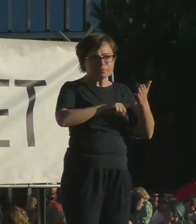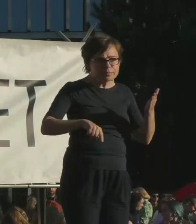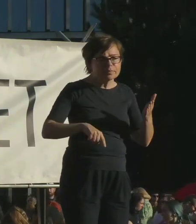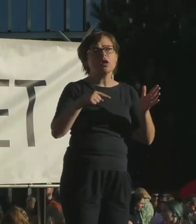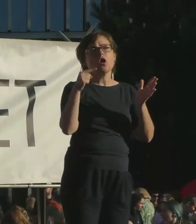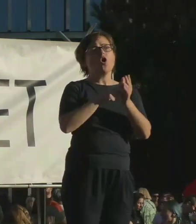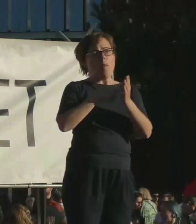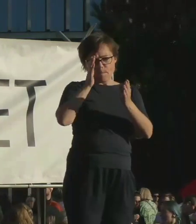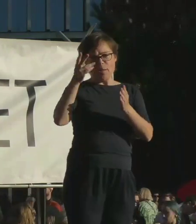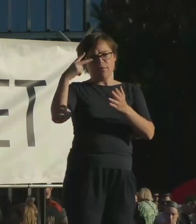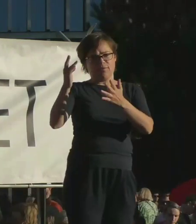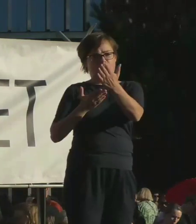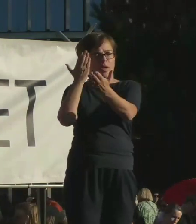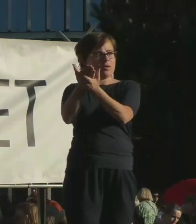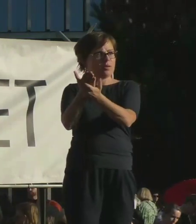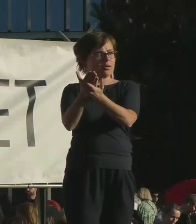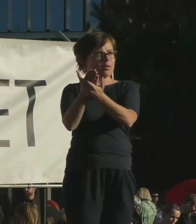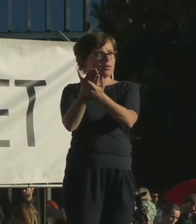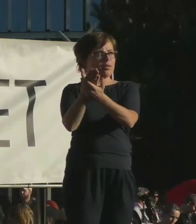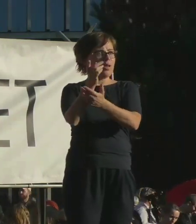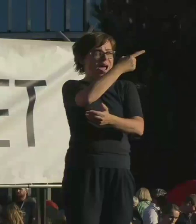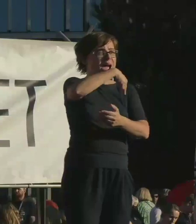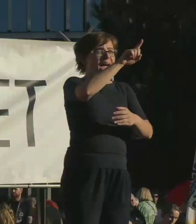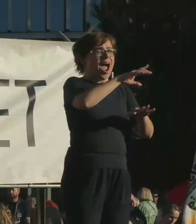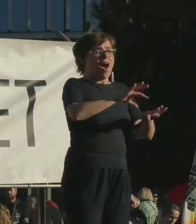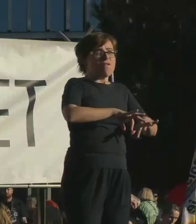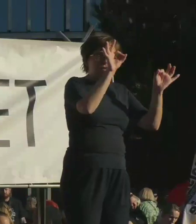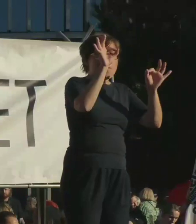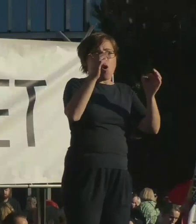narzucić światopoglądu, którego nie podzielają wasi wyborcy.